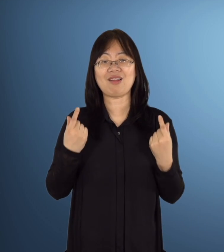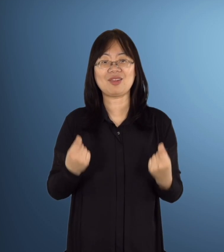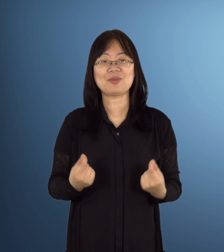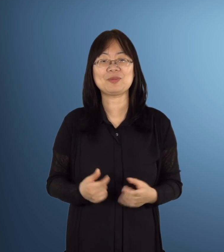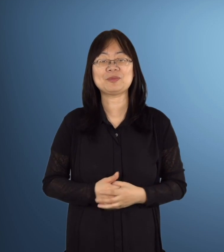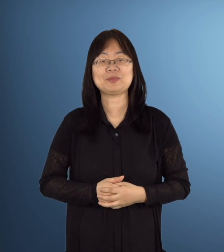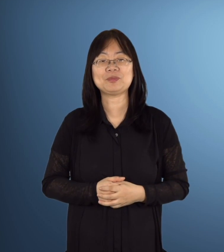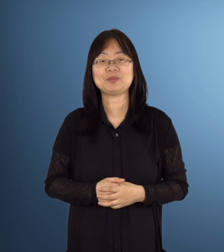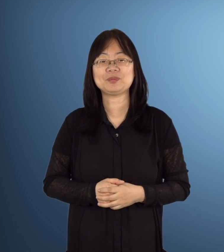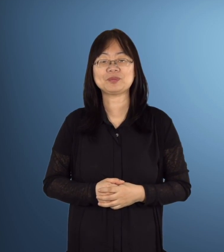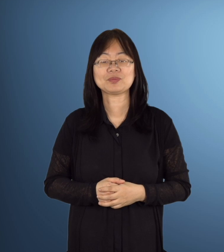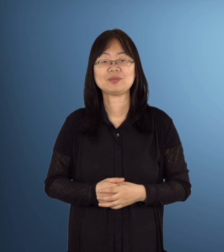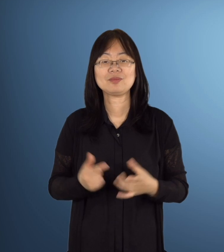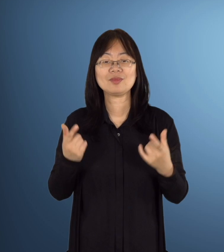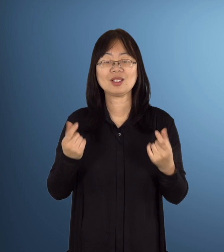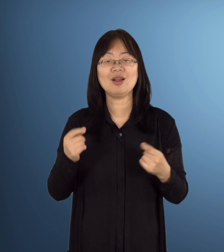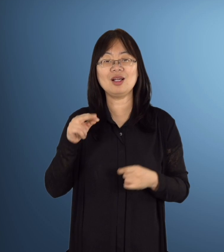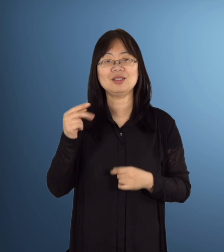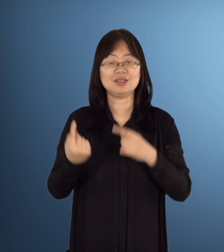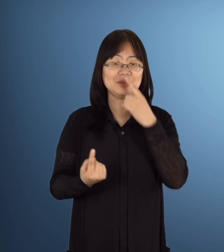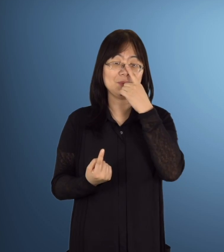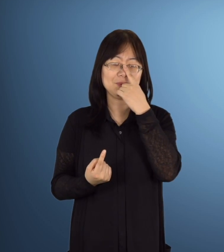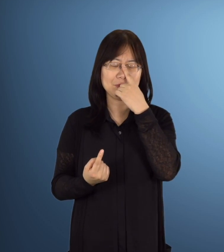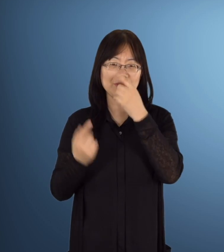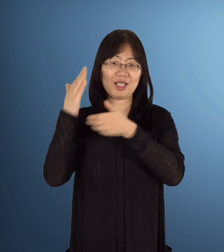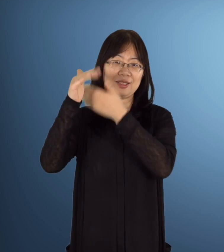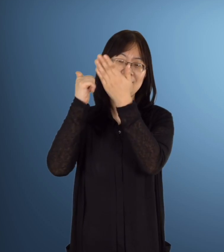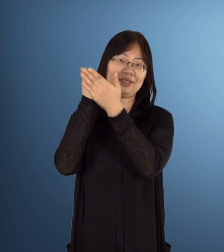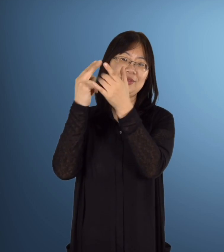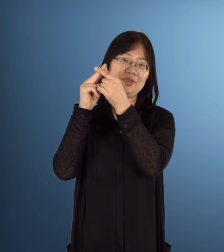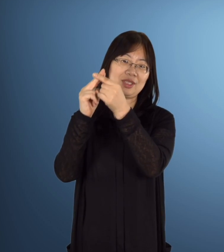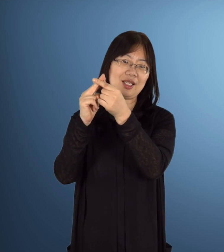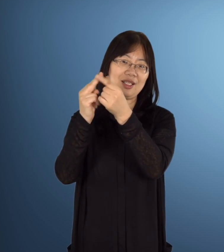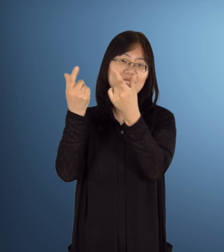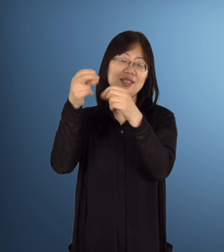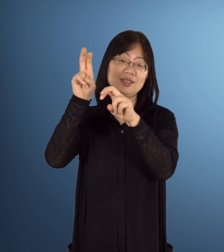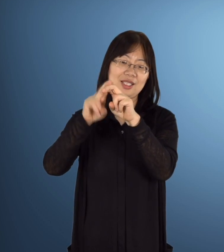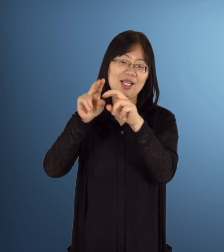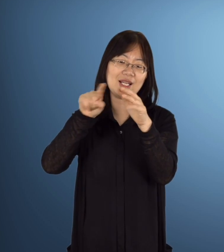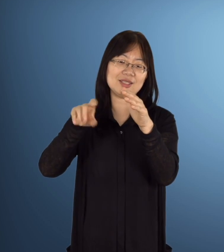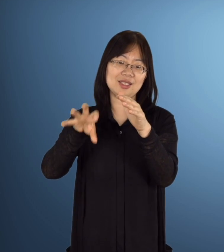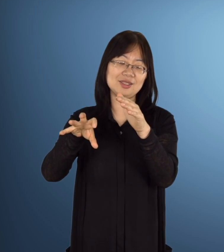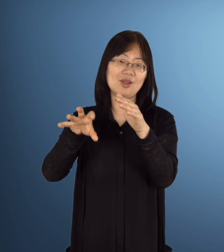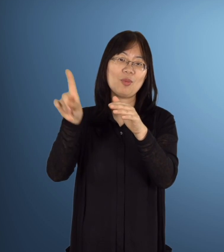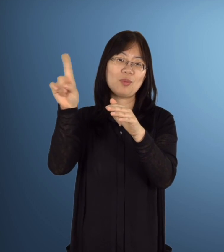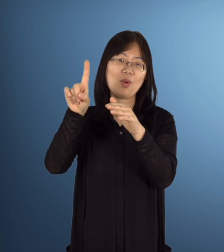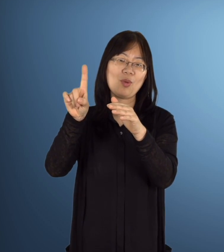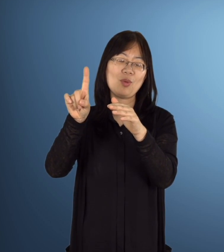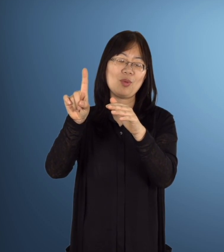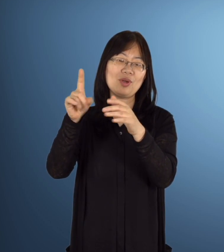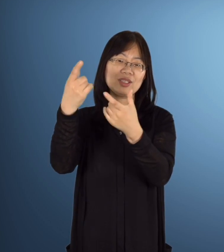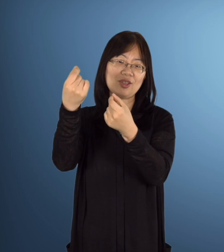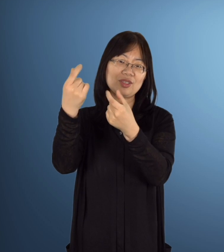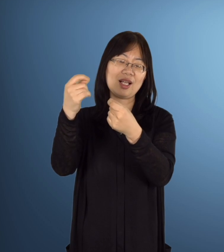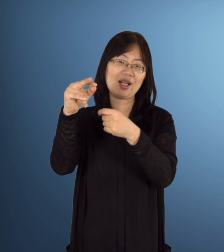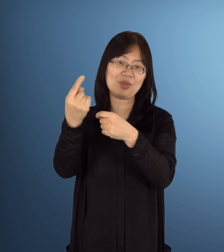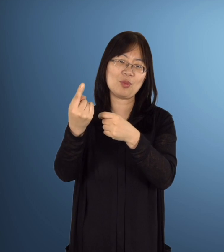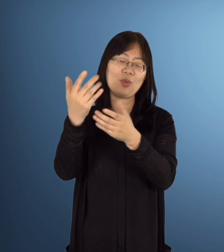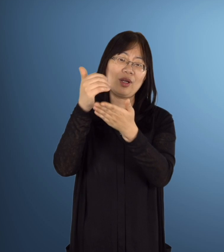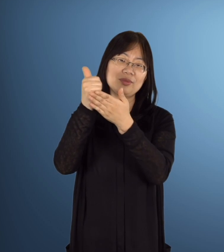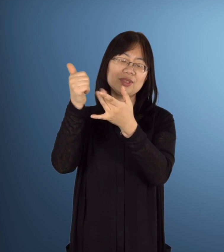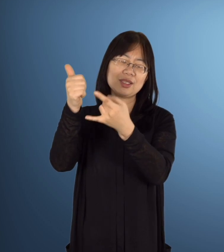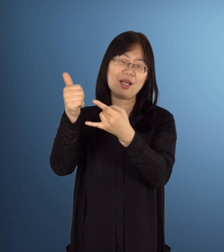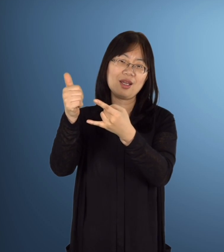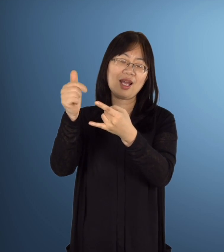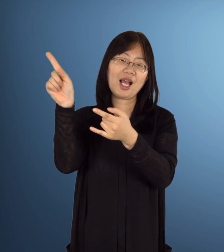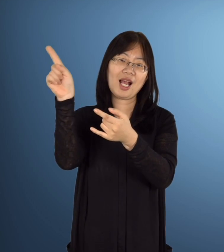그렇게 가자. 근데 그렇게라도 그분과 그런 자리에서라도 엎어져서라도 그분에게